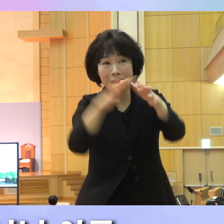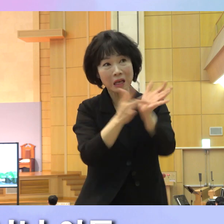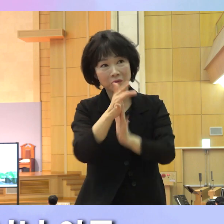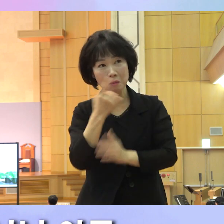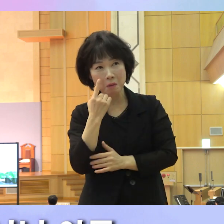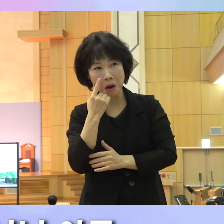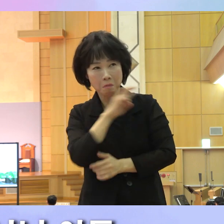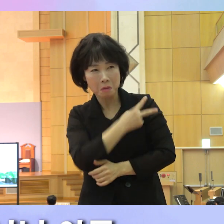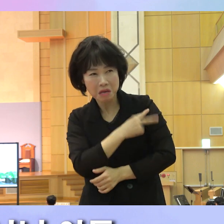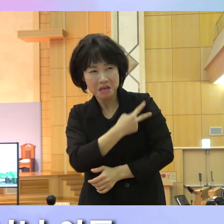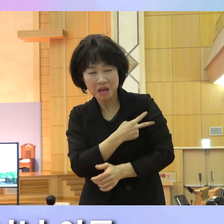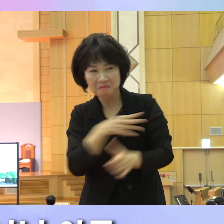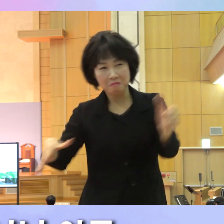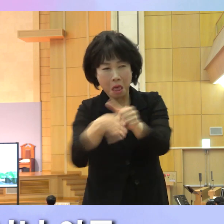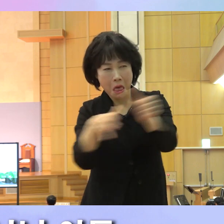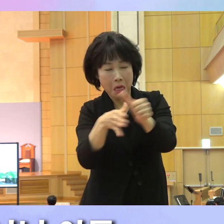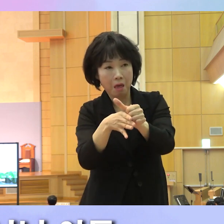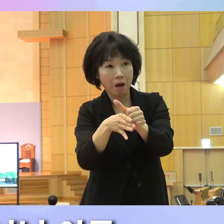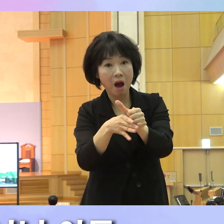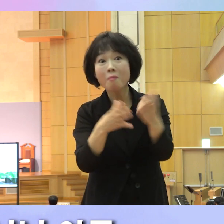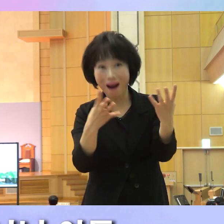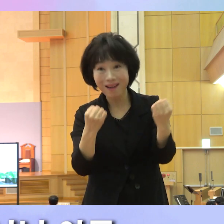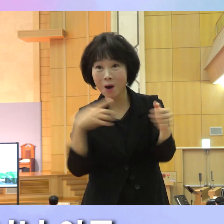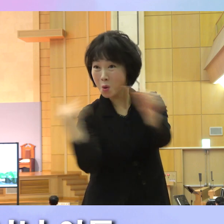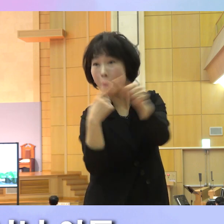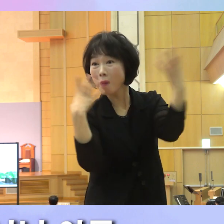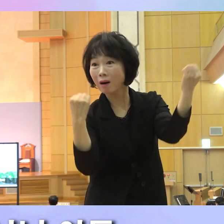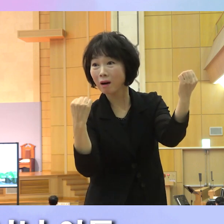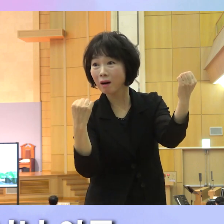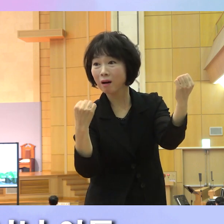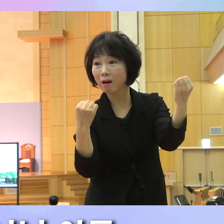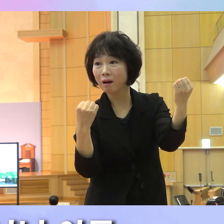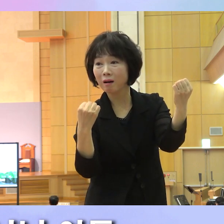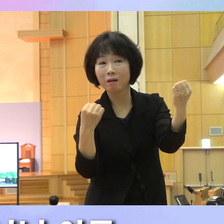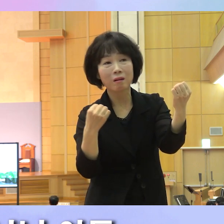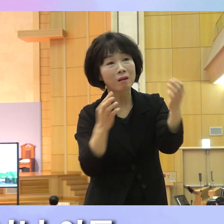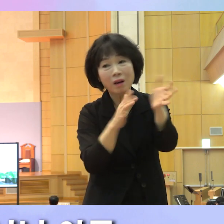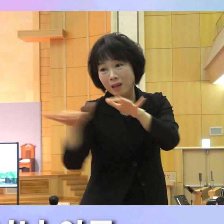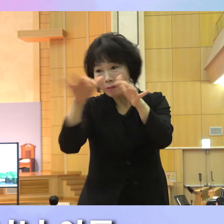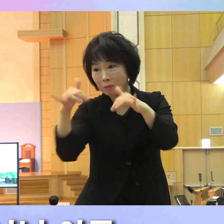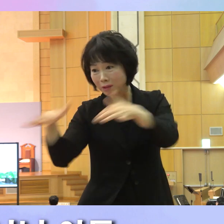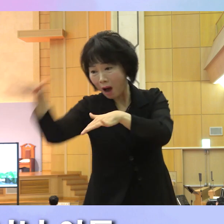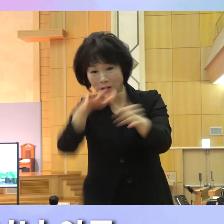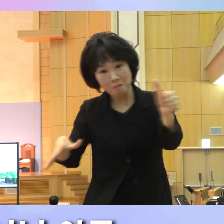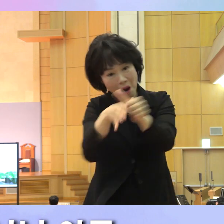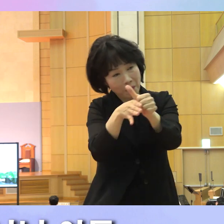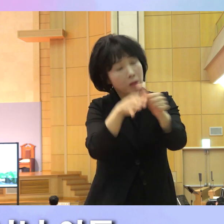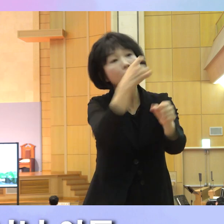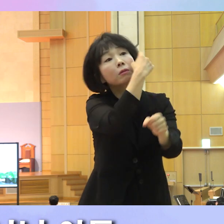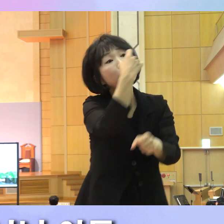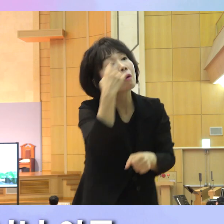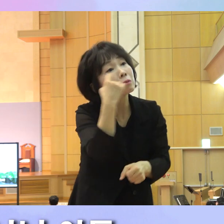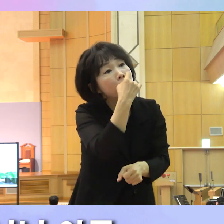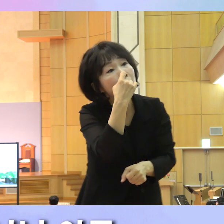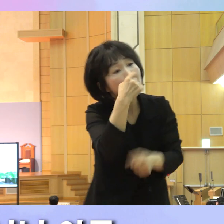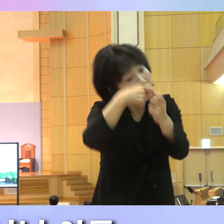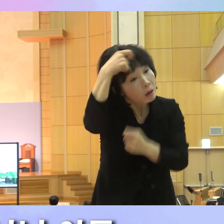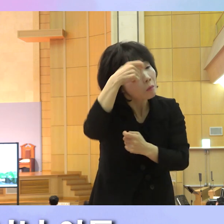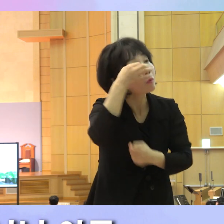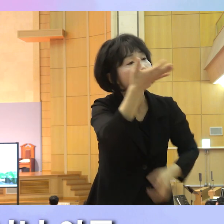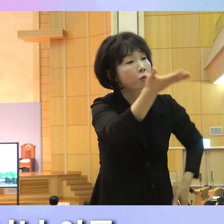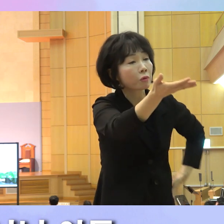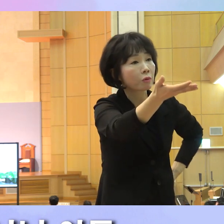잘못됐다라고 지금 치고 있는데 그 너 사람들이 너를 치는 그 증거가 어떠냐? 그건 네가 지금 한 말이 돼?